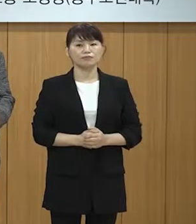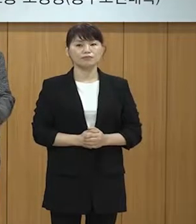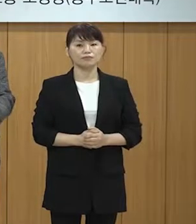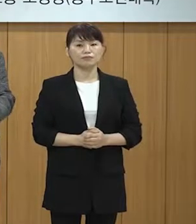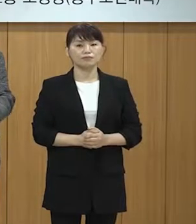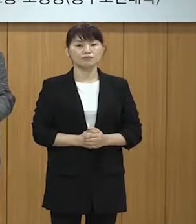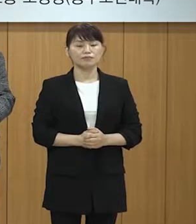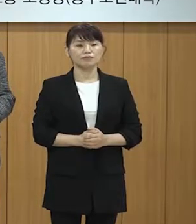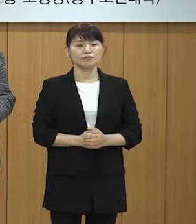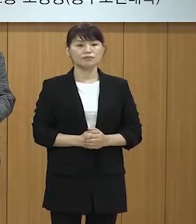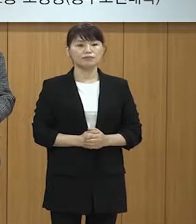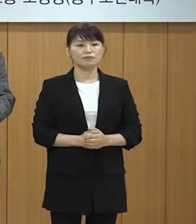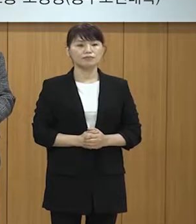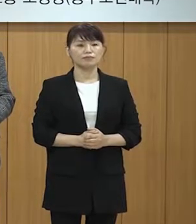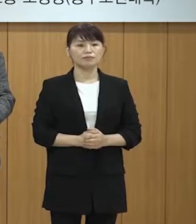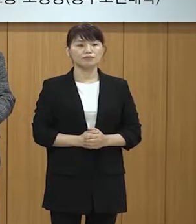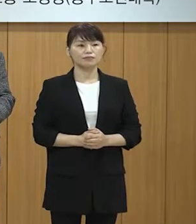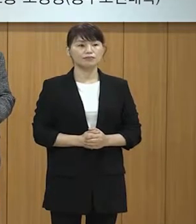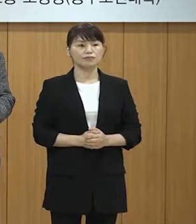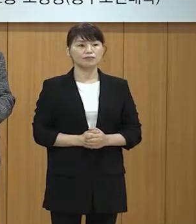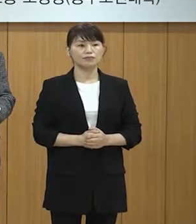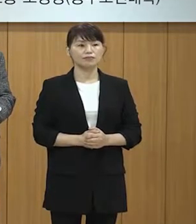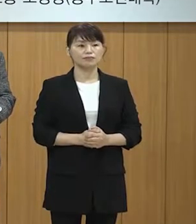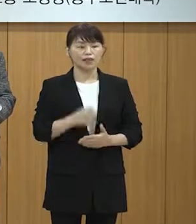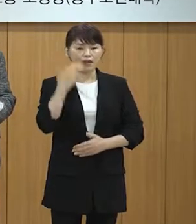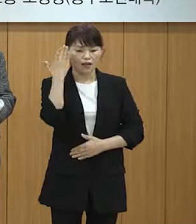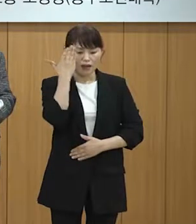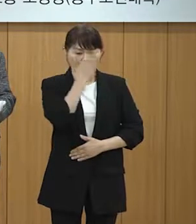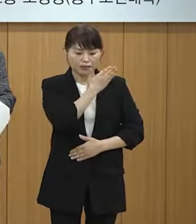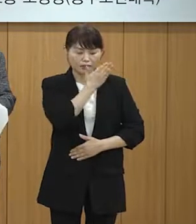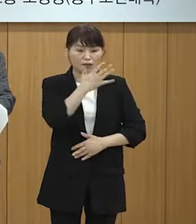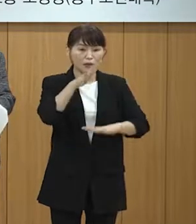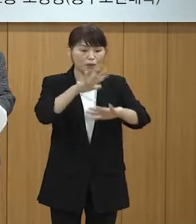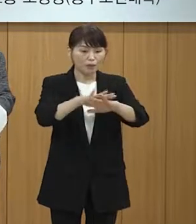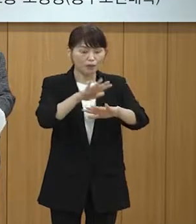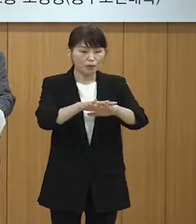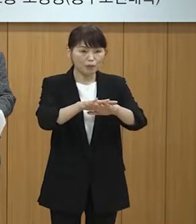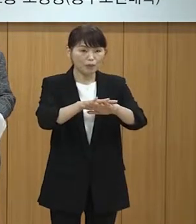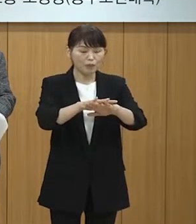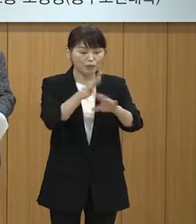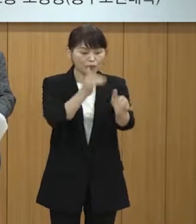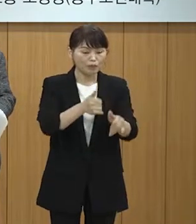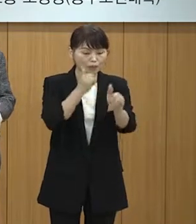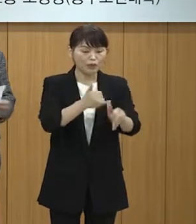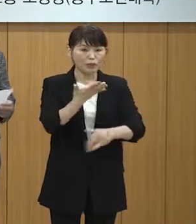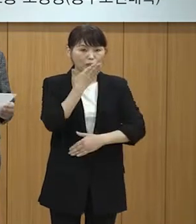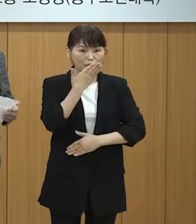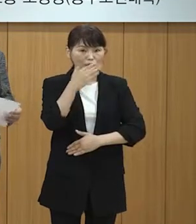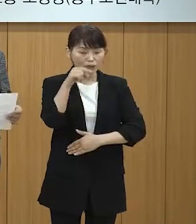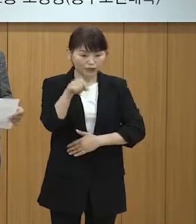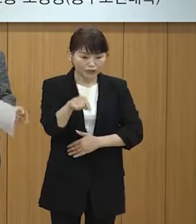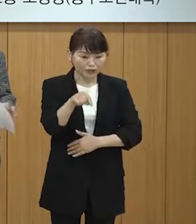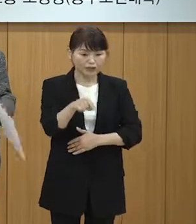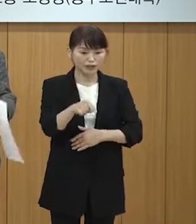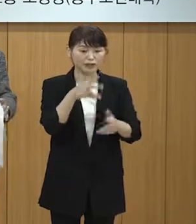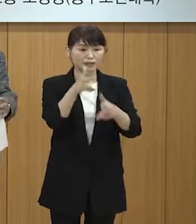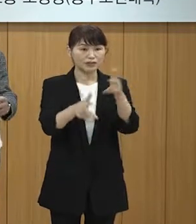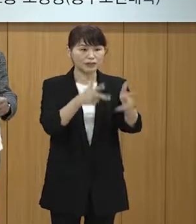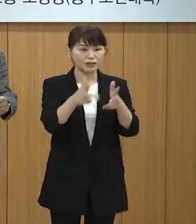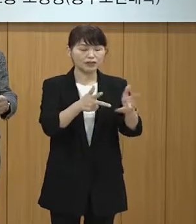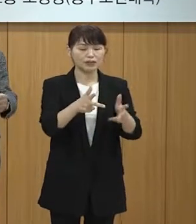다음은 친환경 농업을 기반으로 한 토종자원 육성을 위해 토종자원 크러스터 부지 매입비